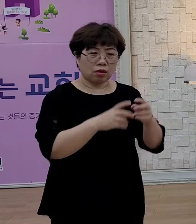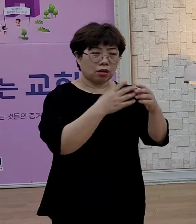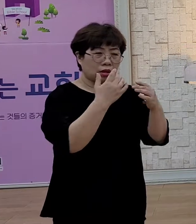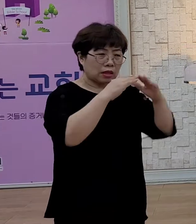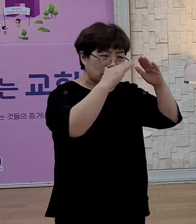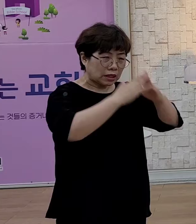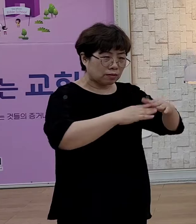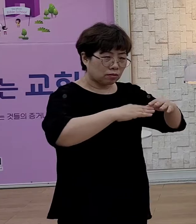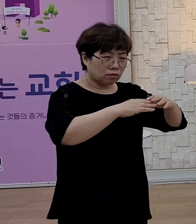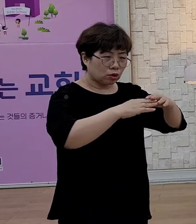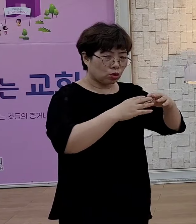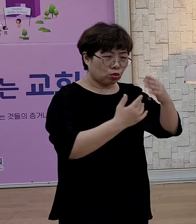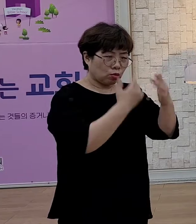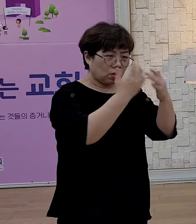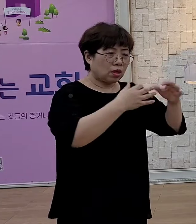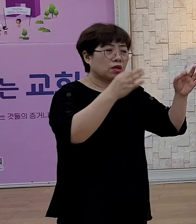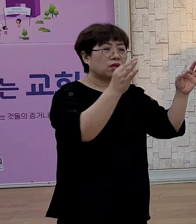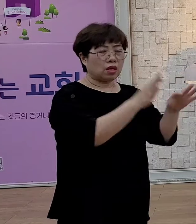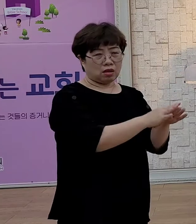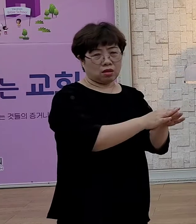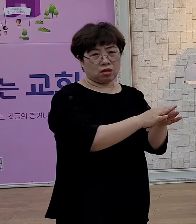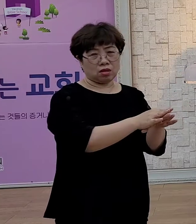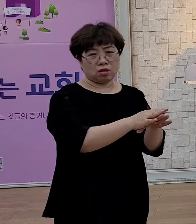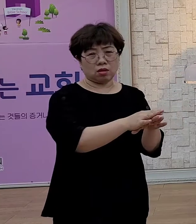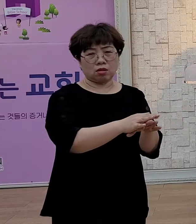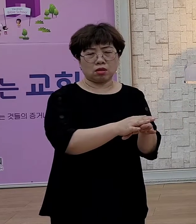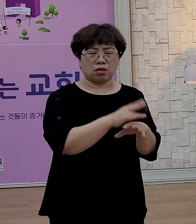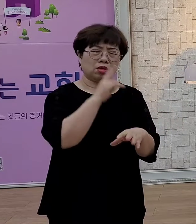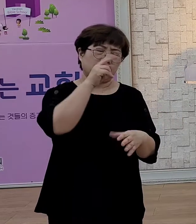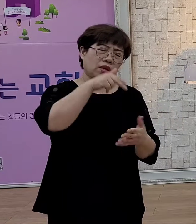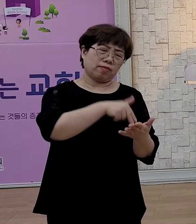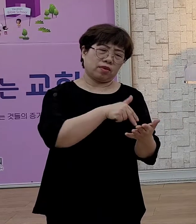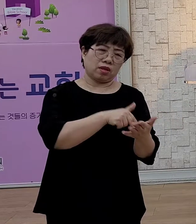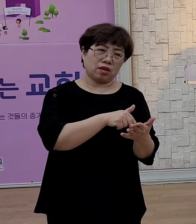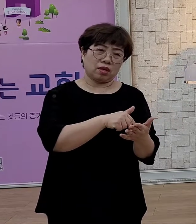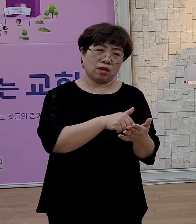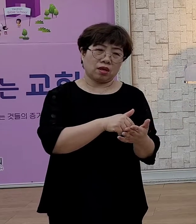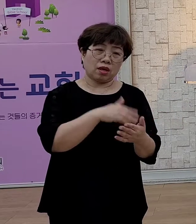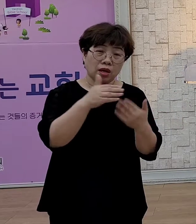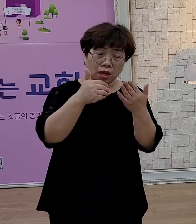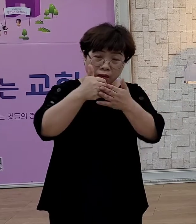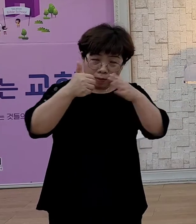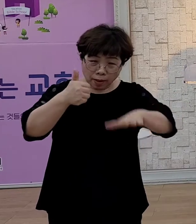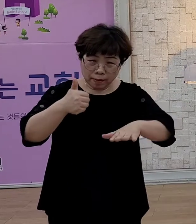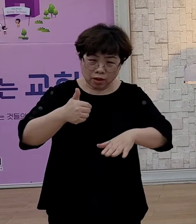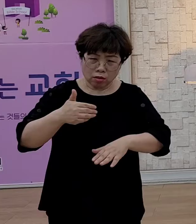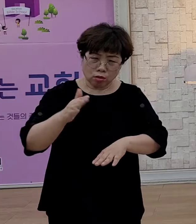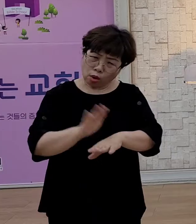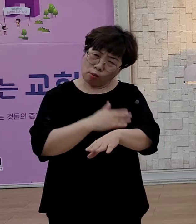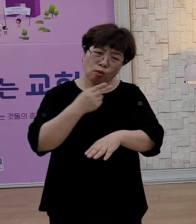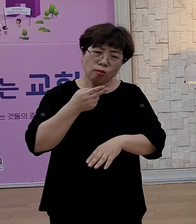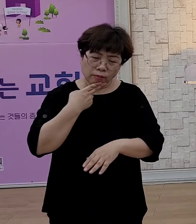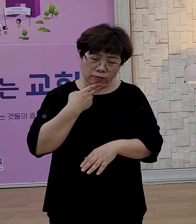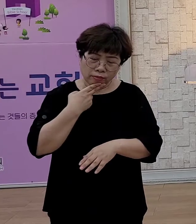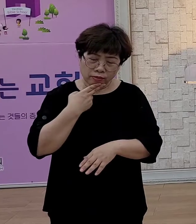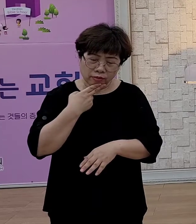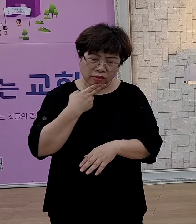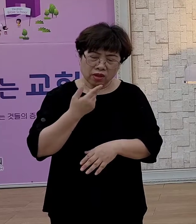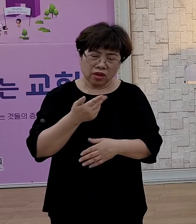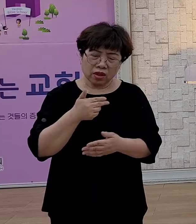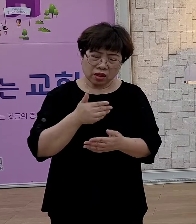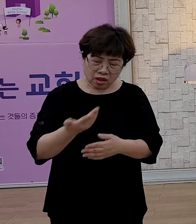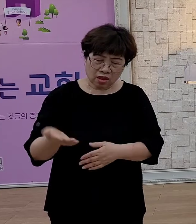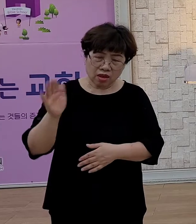벌어지냐는 거예요. 하나님 앞에서나 누구에게서나 잘못한 일이 없는데도 이런 받아들일 수 없는 고통 속에 지금 다윗은